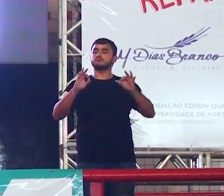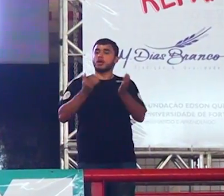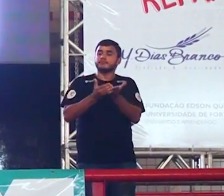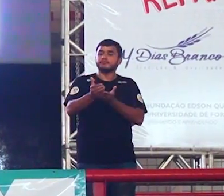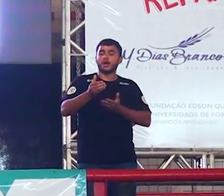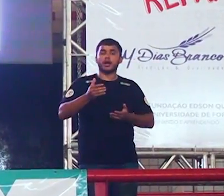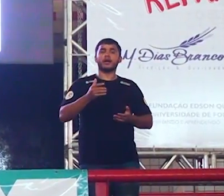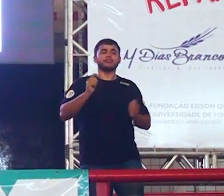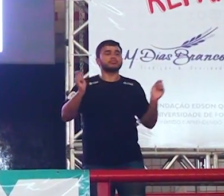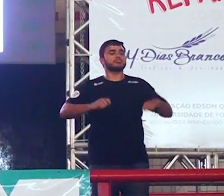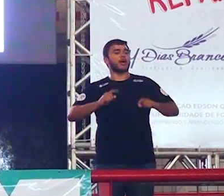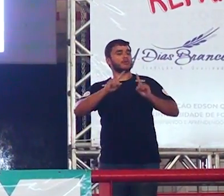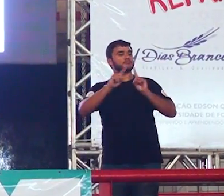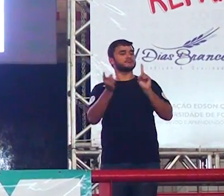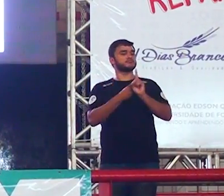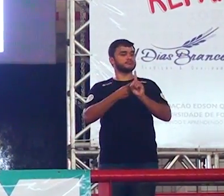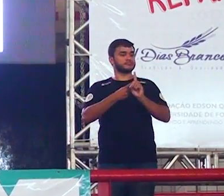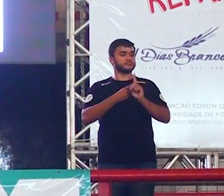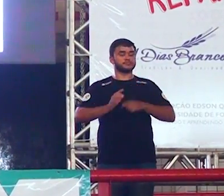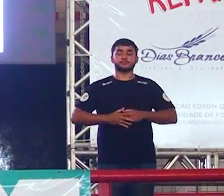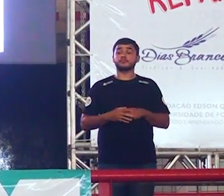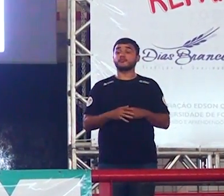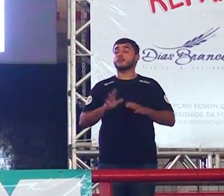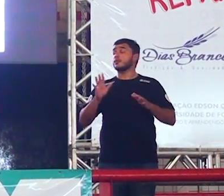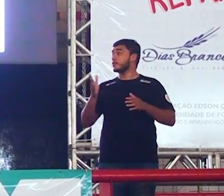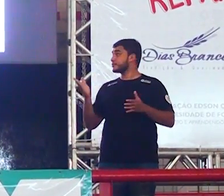nova vida. Depois, esse